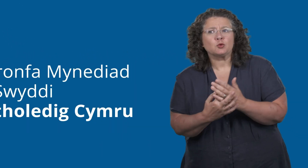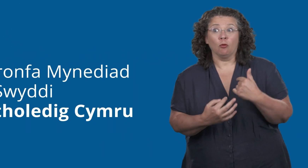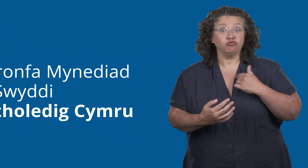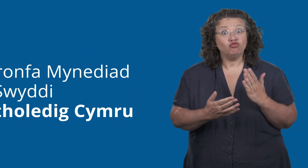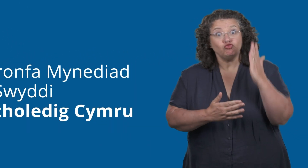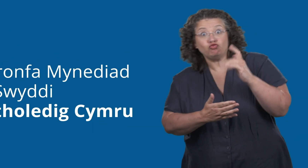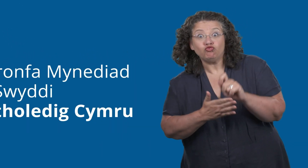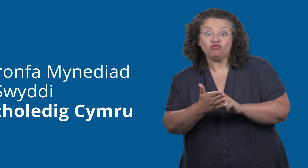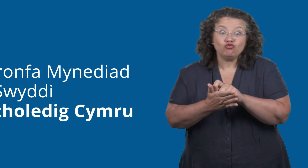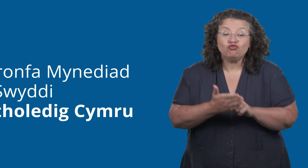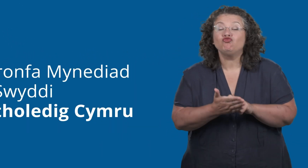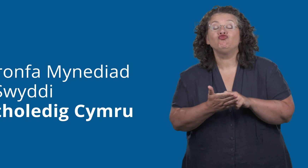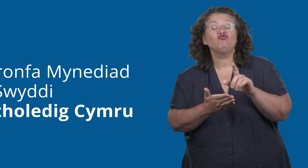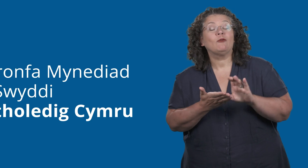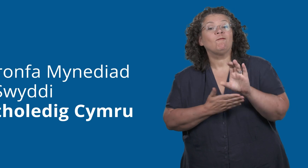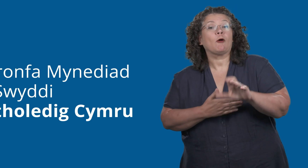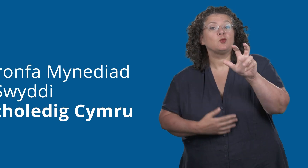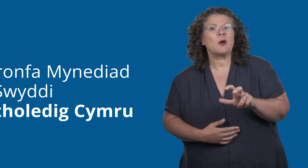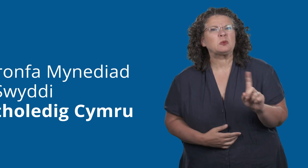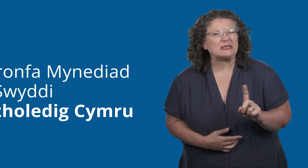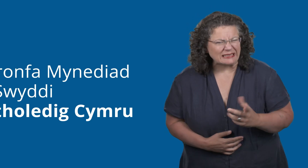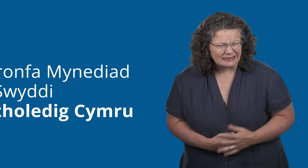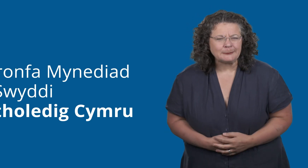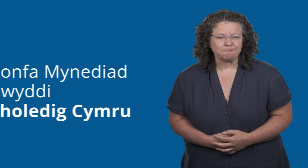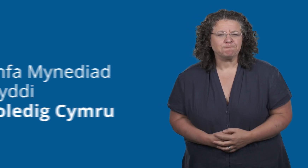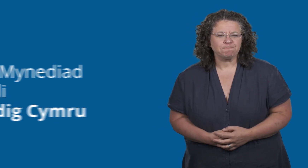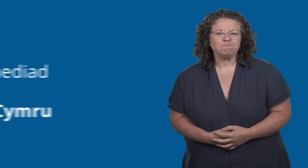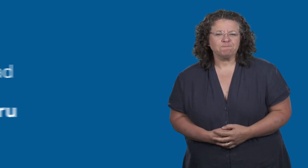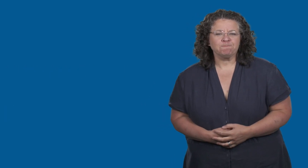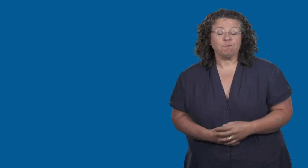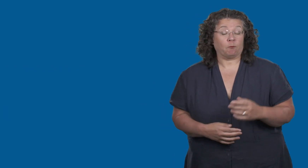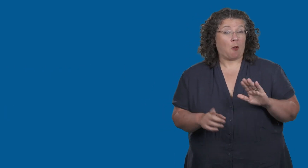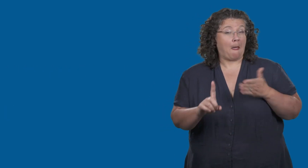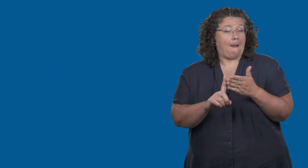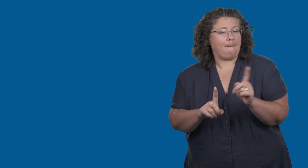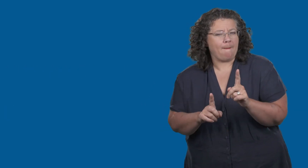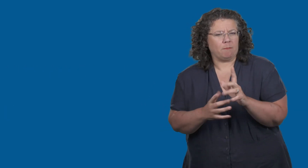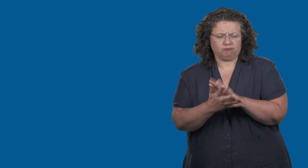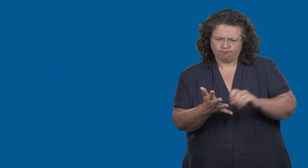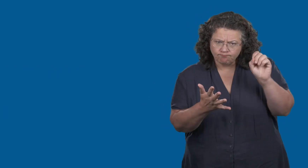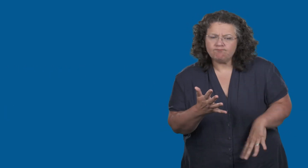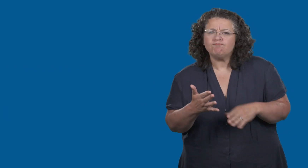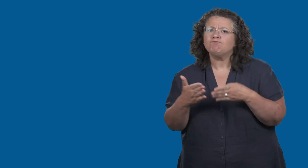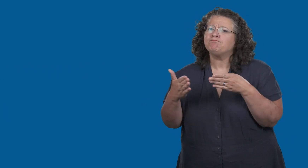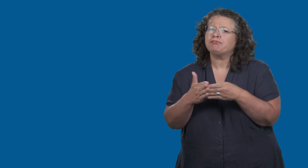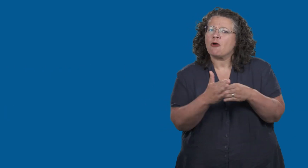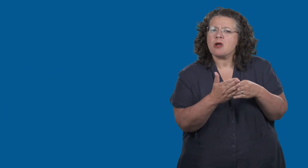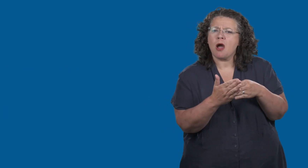Beth yw'r Cronfa Mynediad at Swyddi Etholedig Cymru? Nod y Cronfa Mynediad at Swyddi Etholedig Cymru